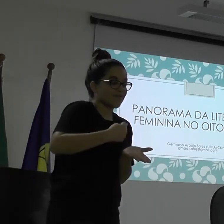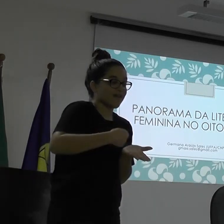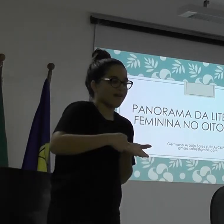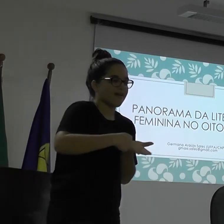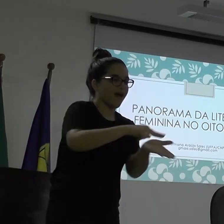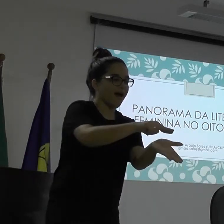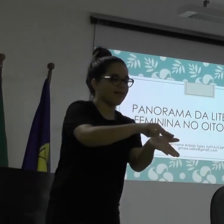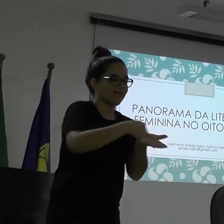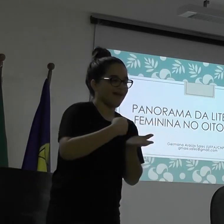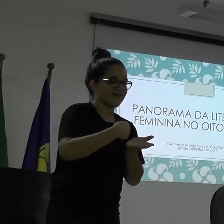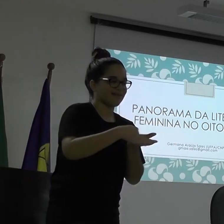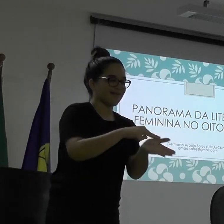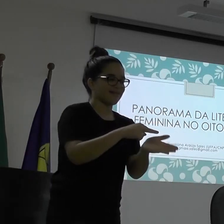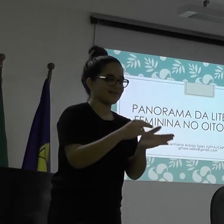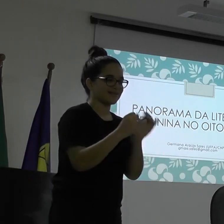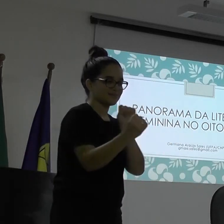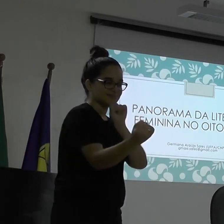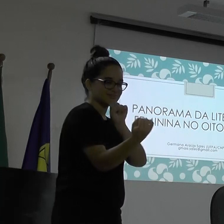Marcar encontros.